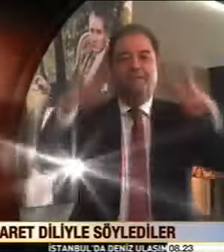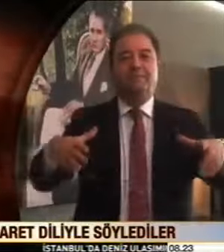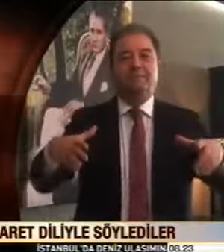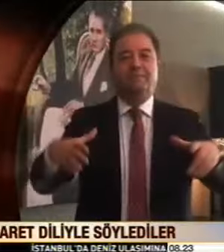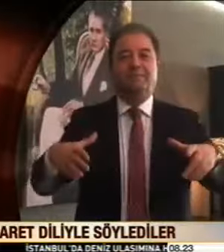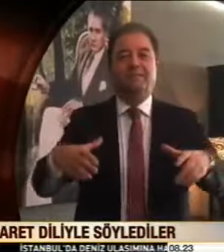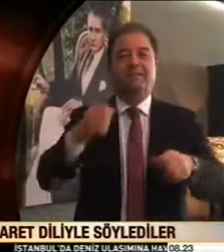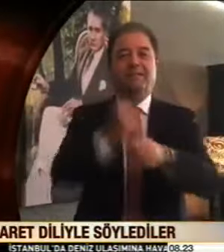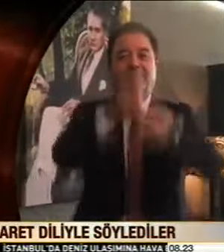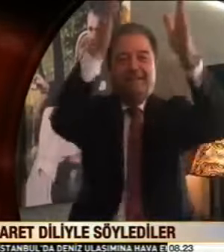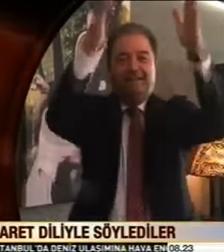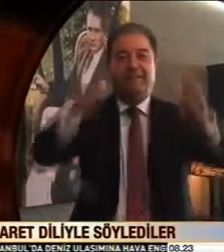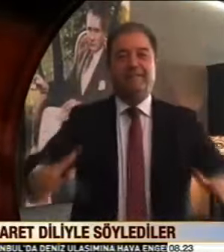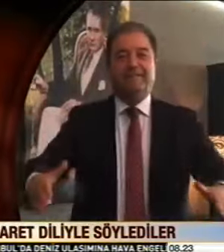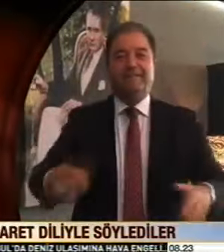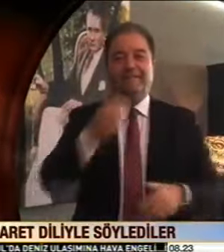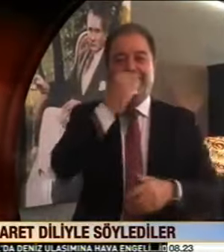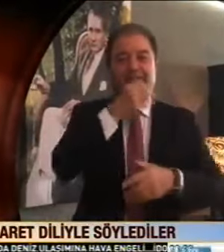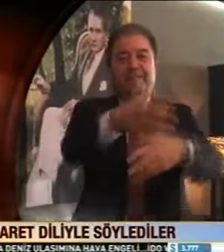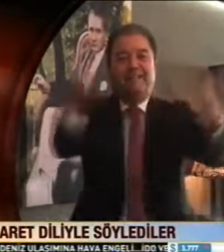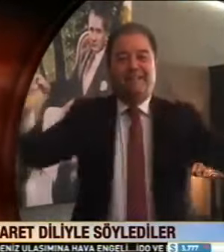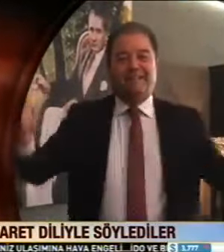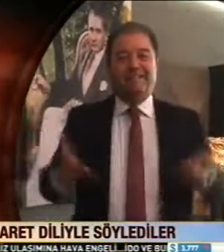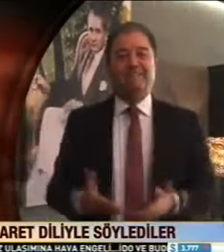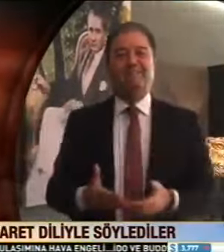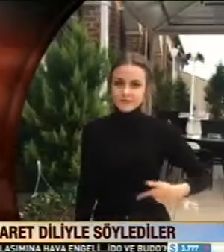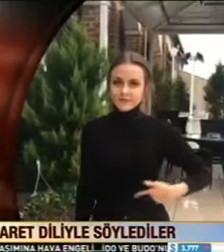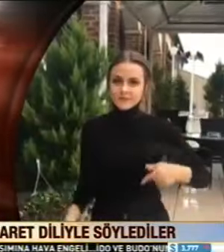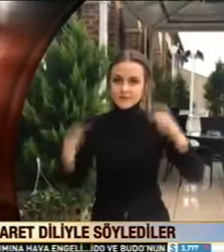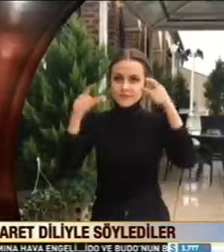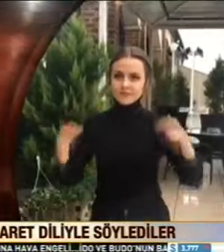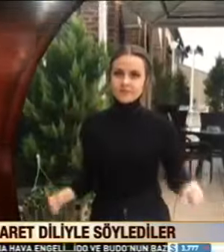İzmir'in dağlarında çiçekler açar,